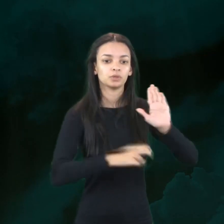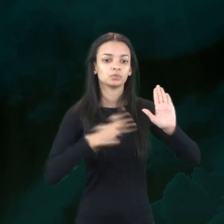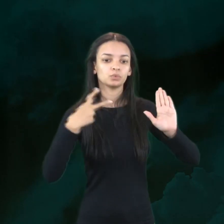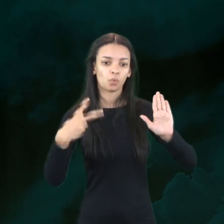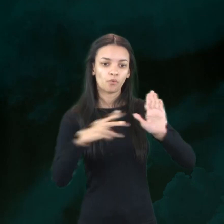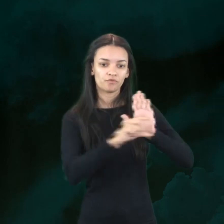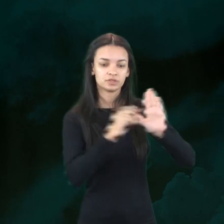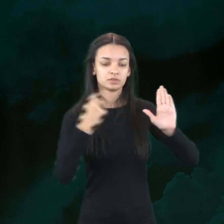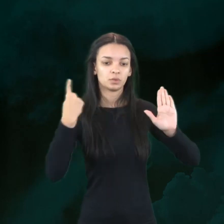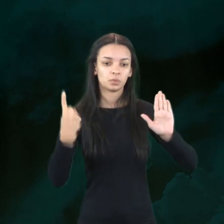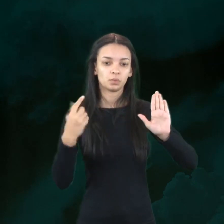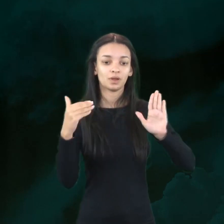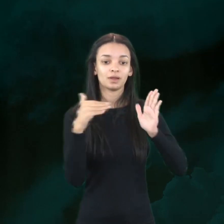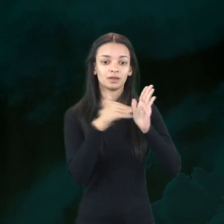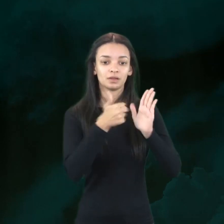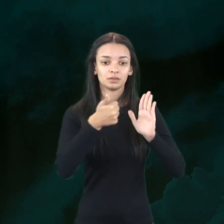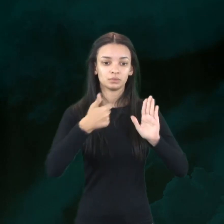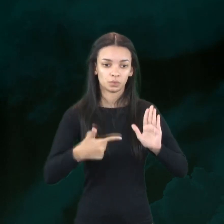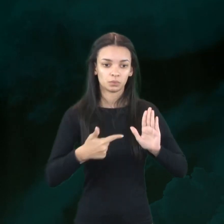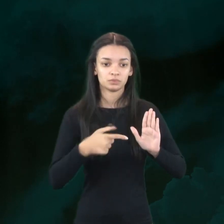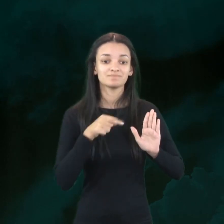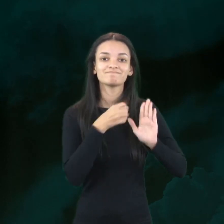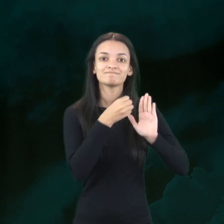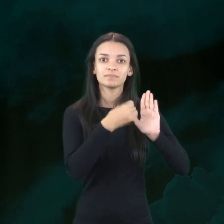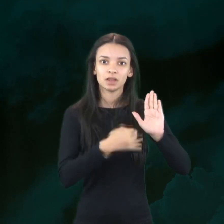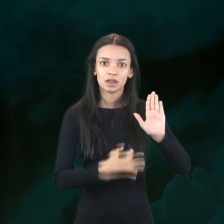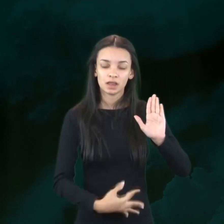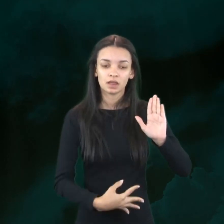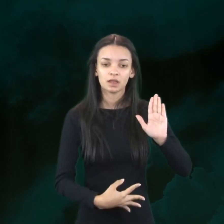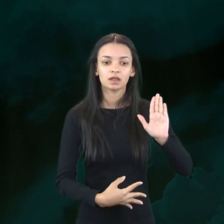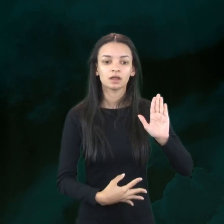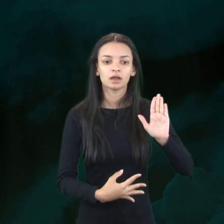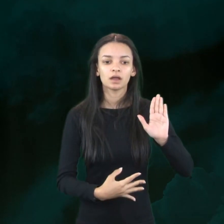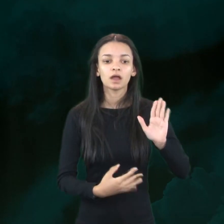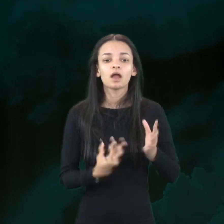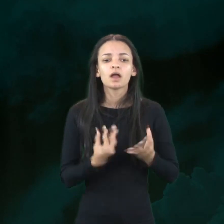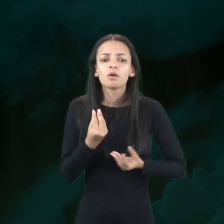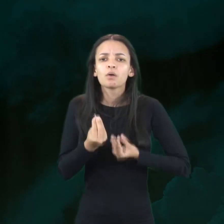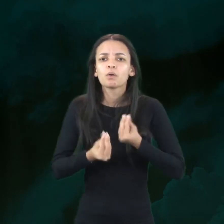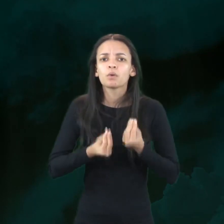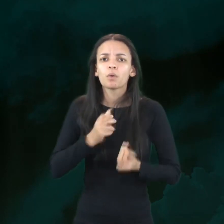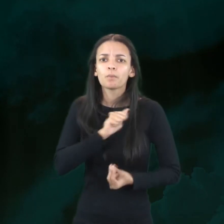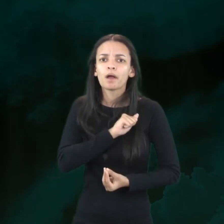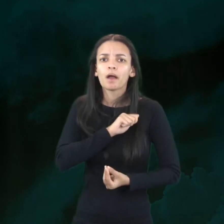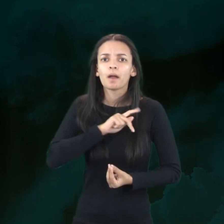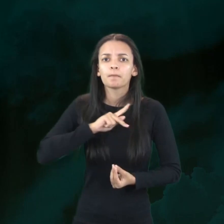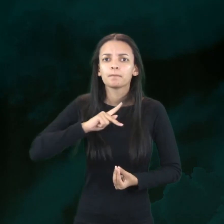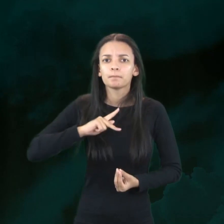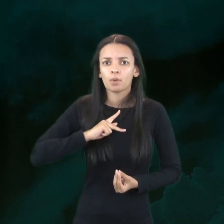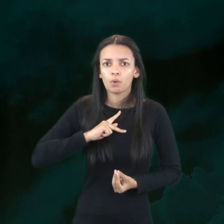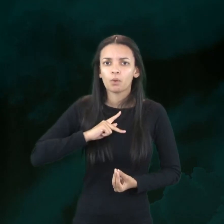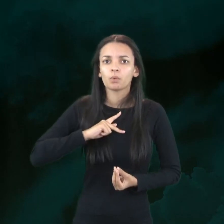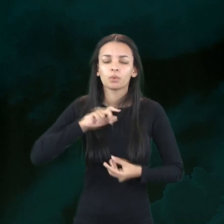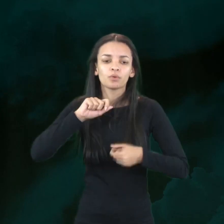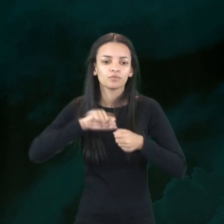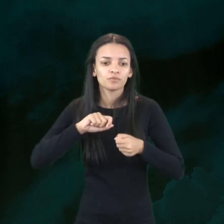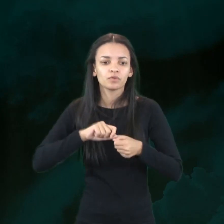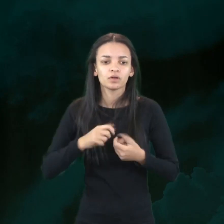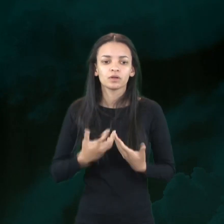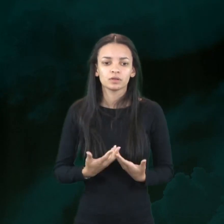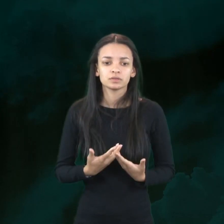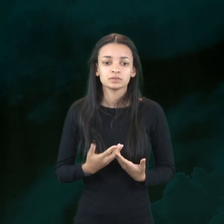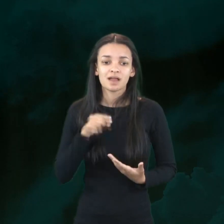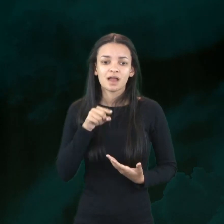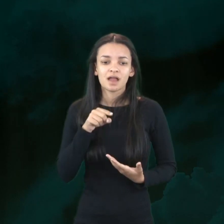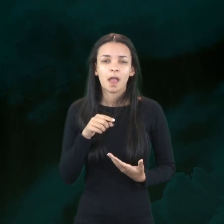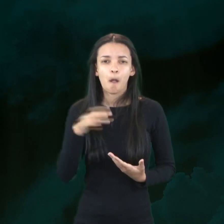1 a 12. Aqui mostra o proceder dos apóstolos. Isso aqui foi o alvo principal, né? A